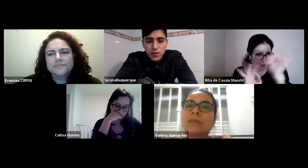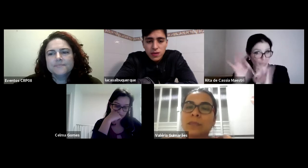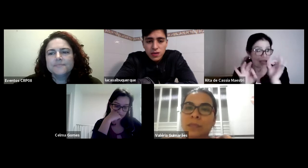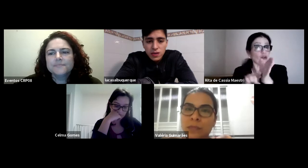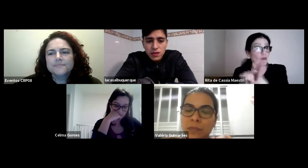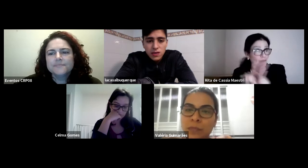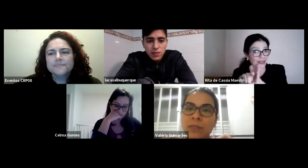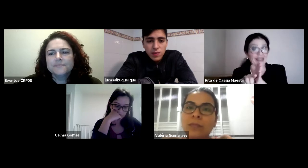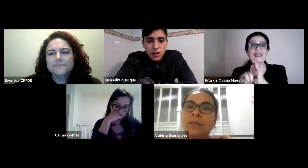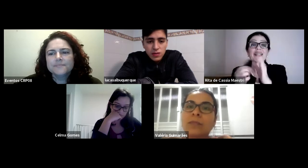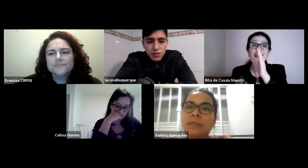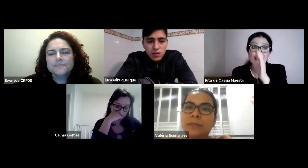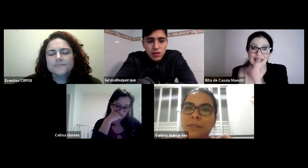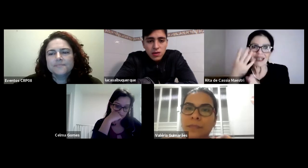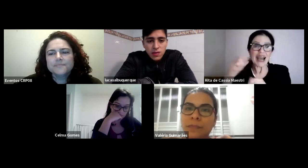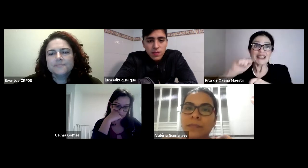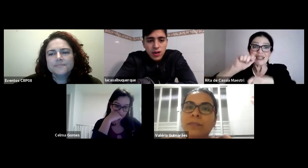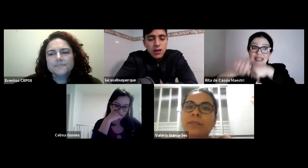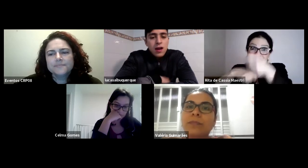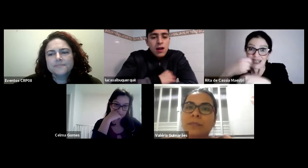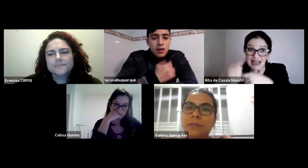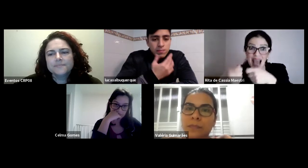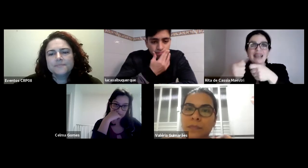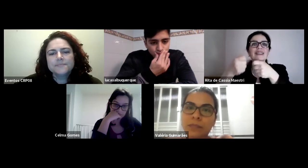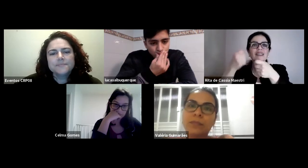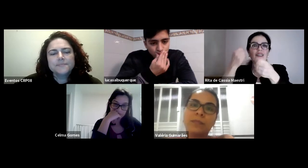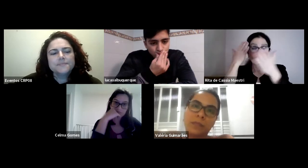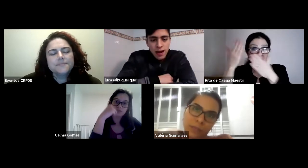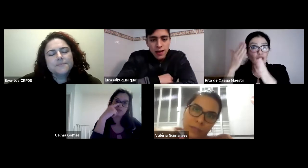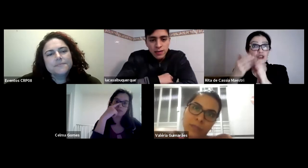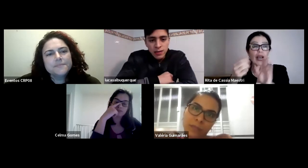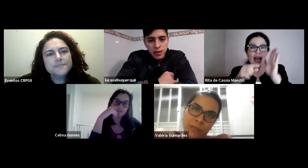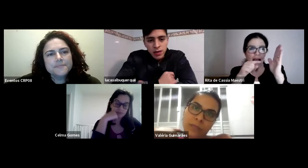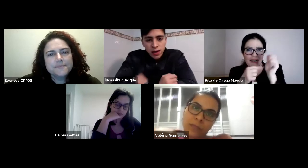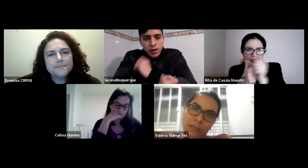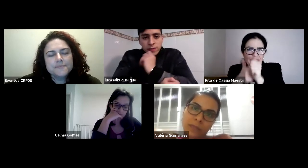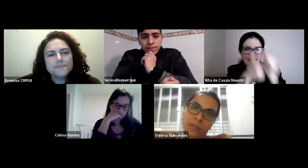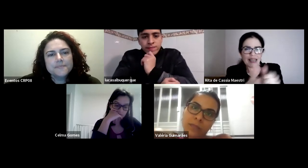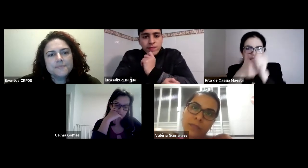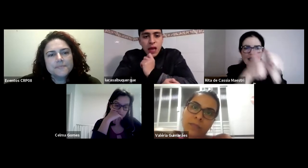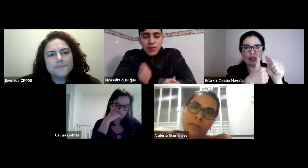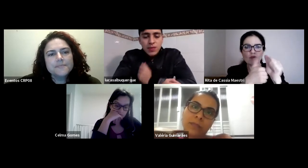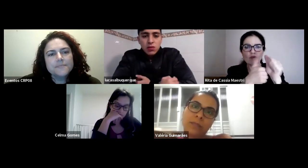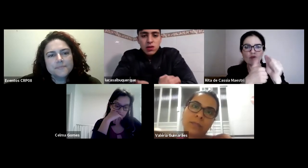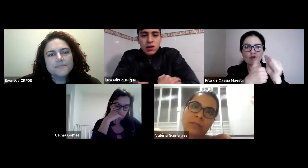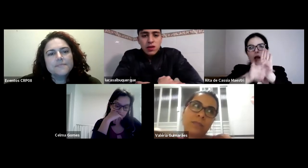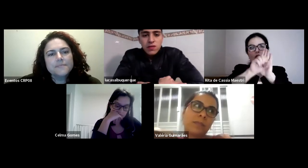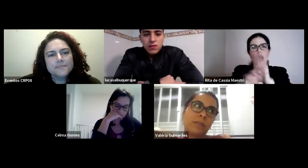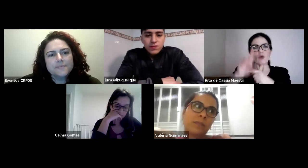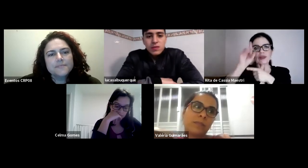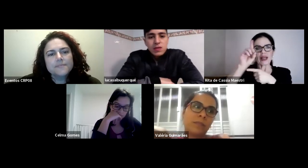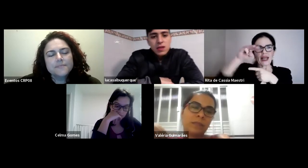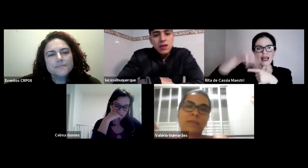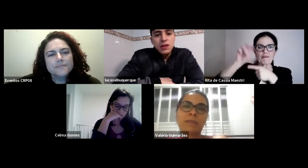desenvolvendo pesquisas e preparando para criar sinais da psicologia que